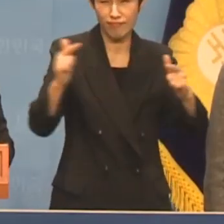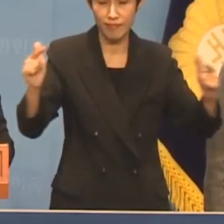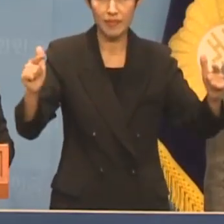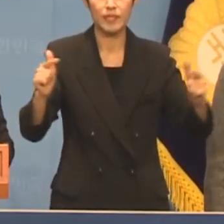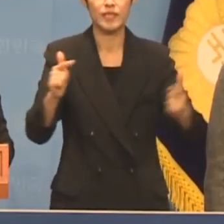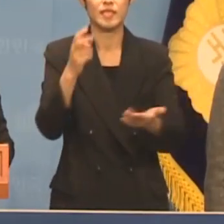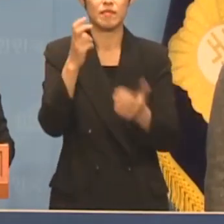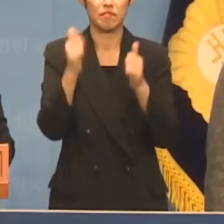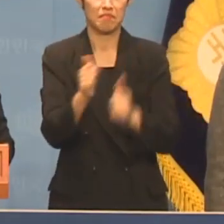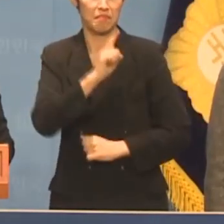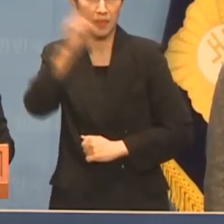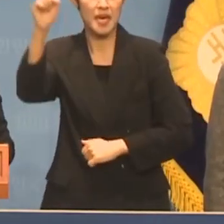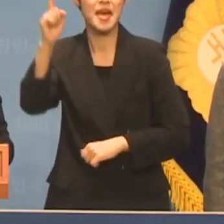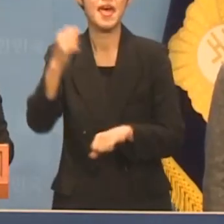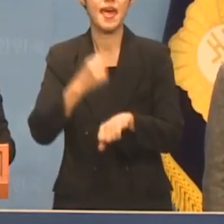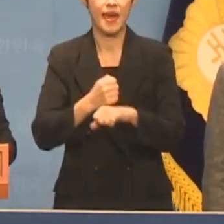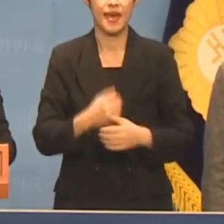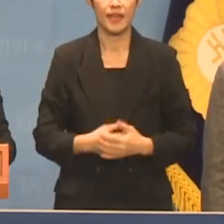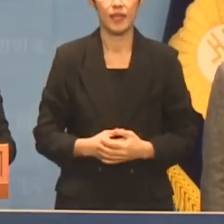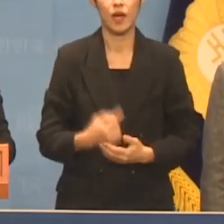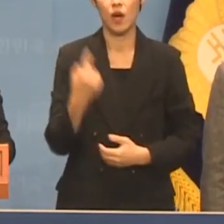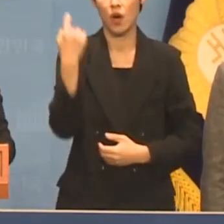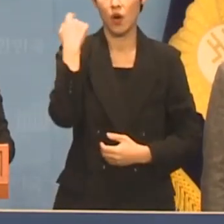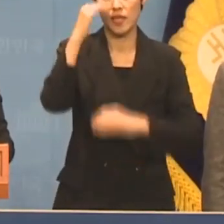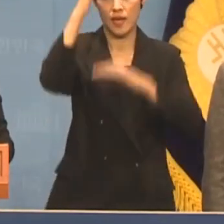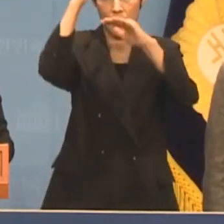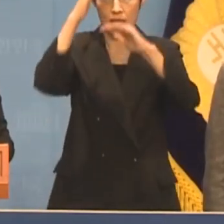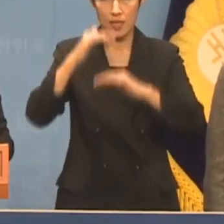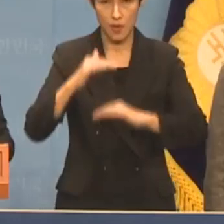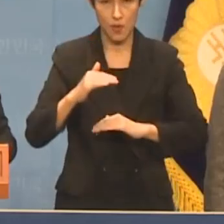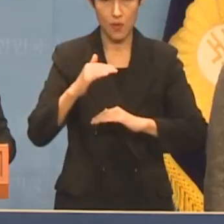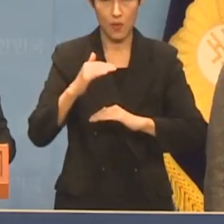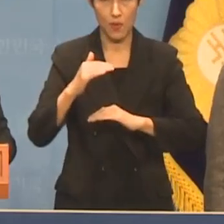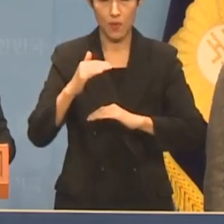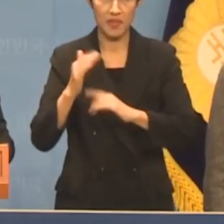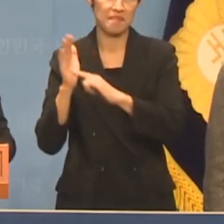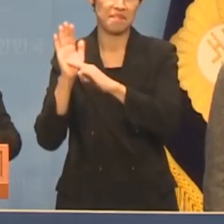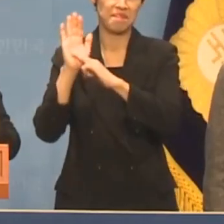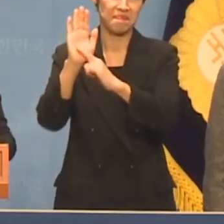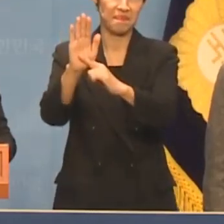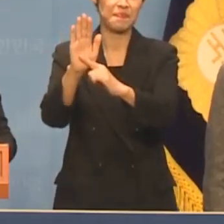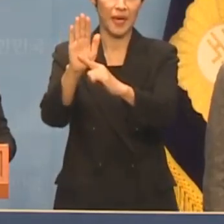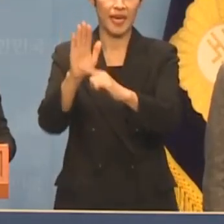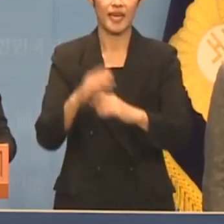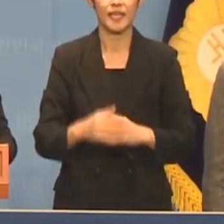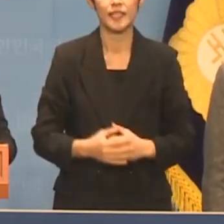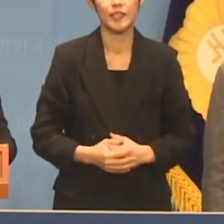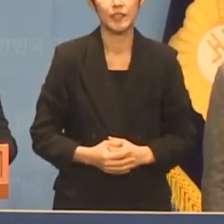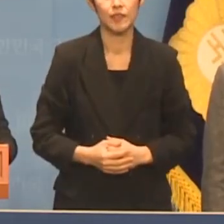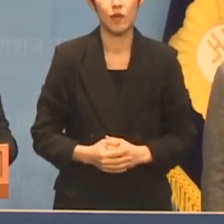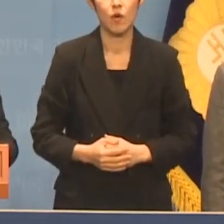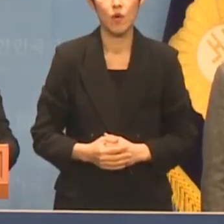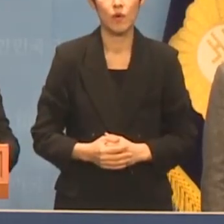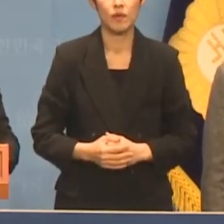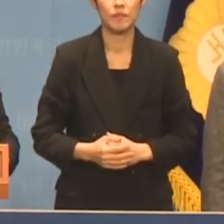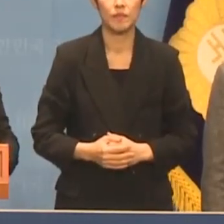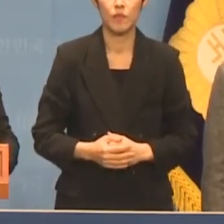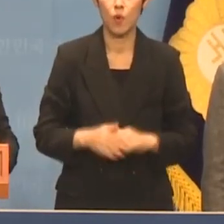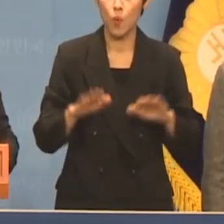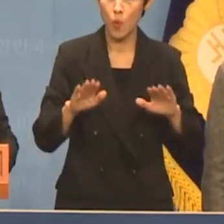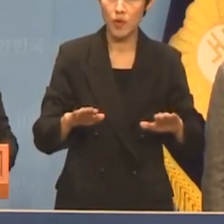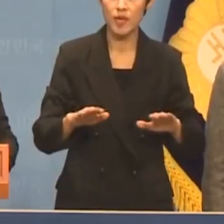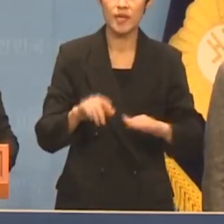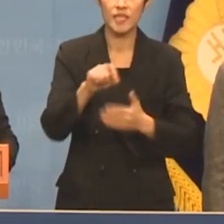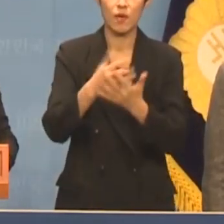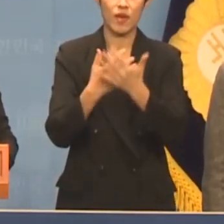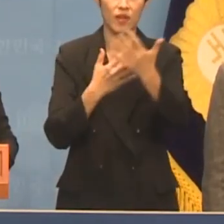법적 조치했는데요. 어제 이 내용들이 한 언론사를 통해서 다 드러난 것을 오늘 우리 의원님들께서